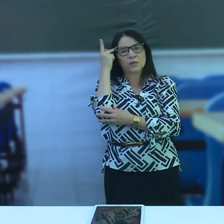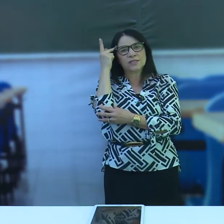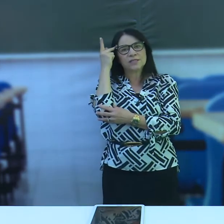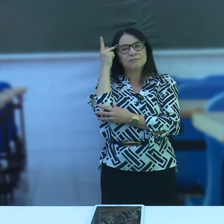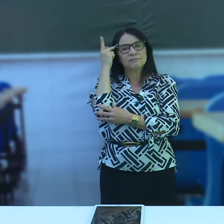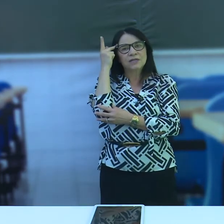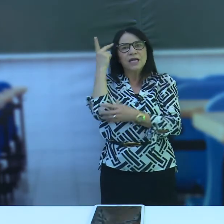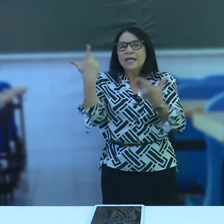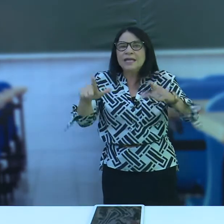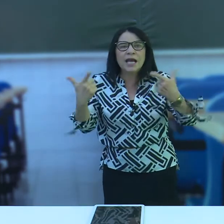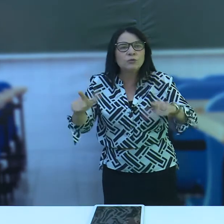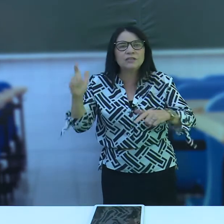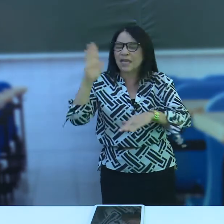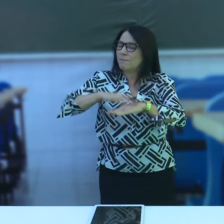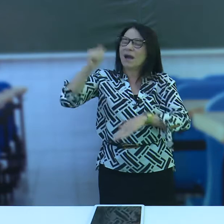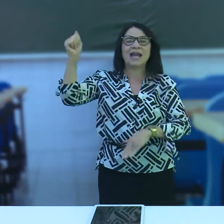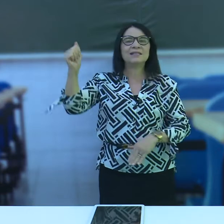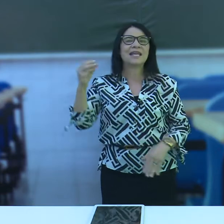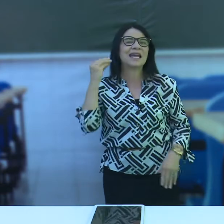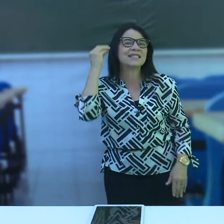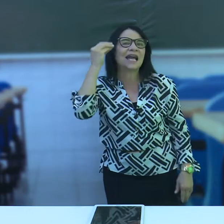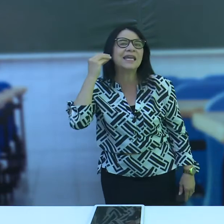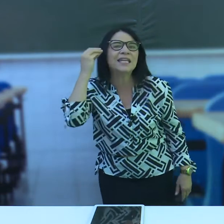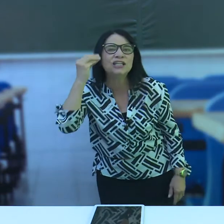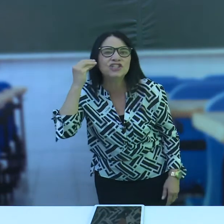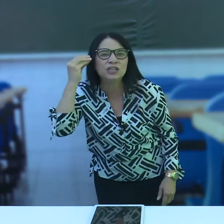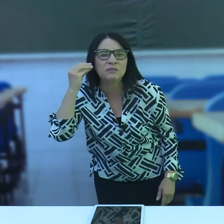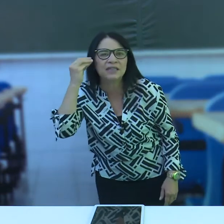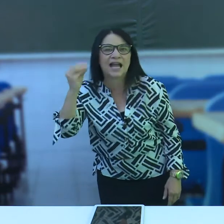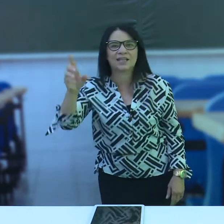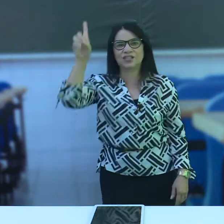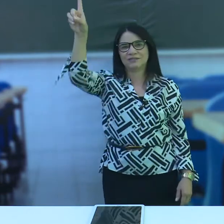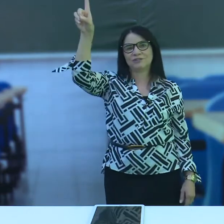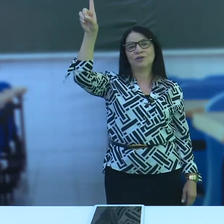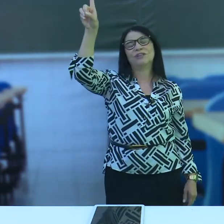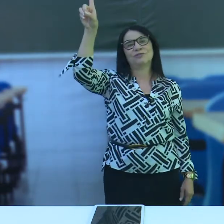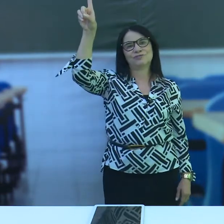pessoas não têm mais essa intimidade com Deus.